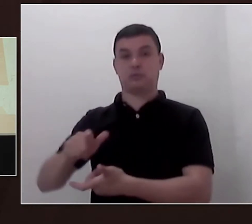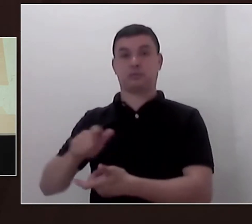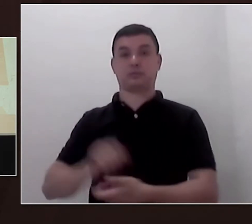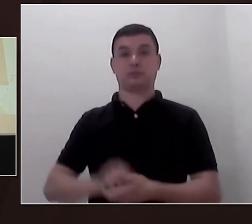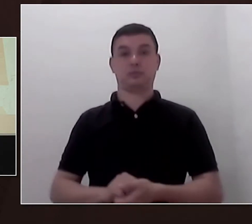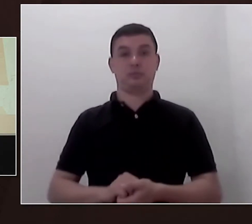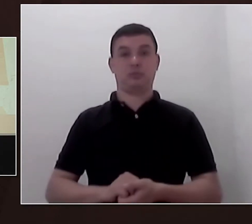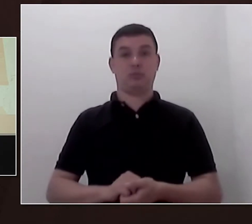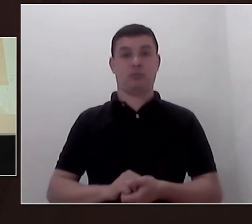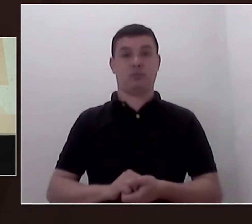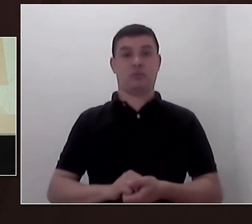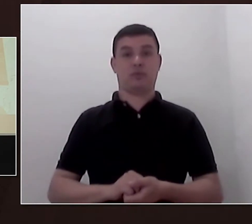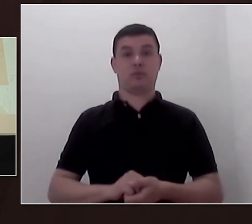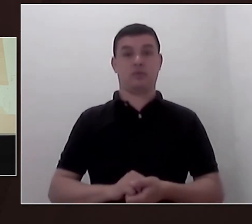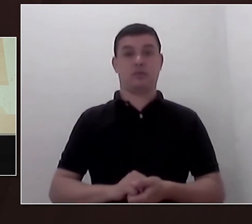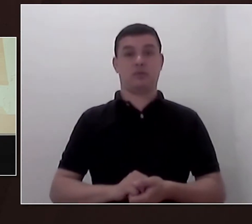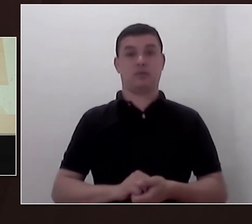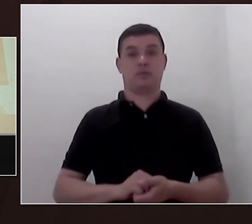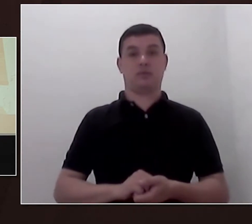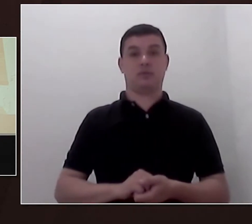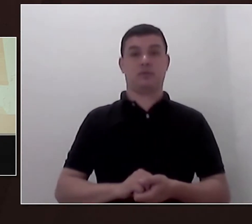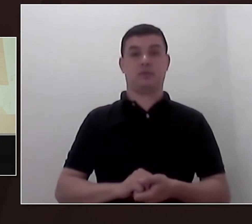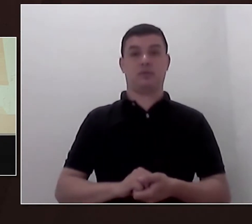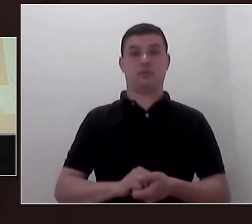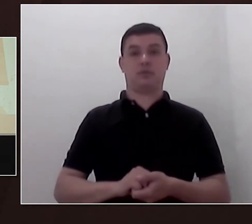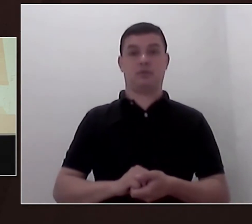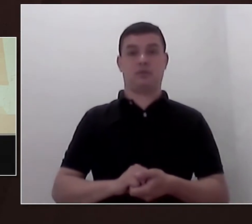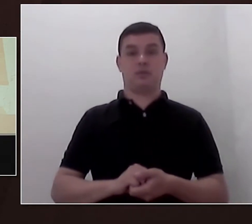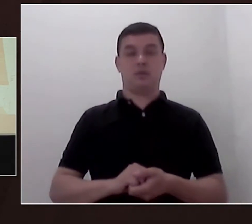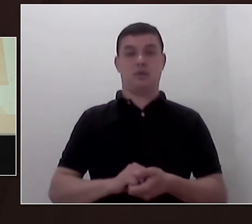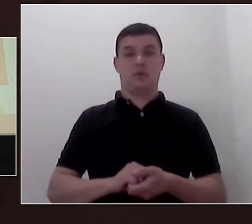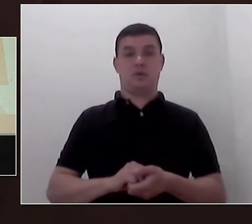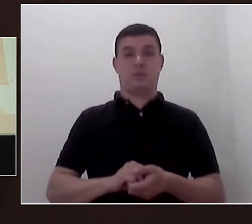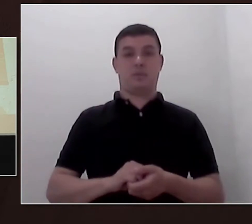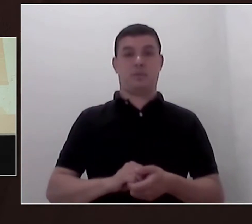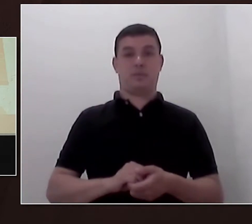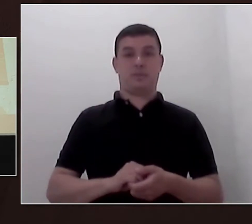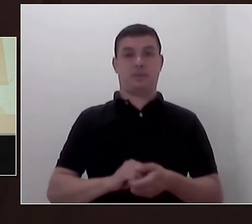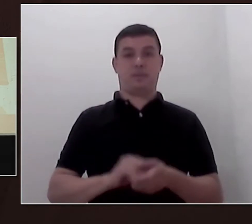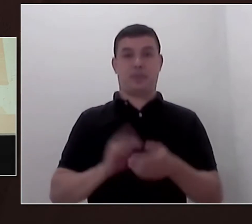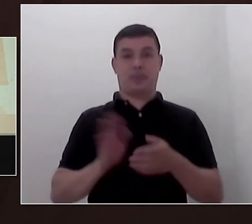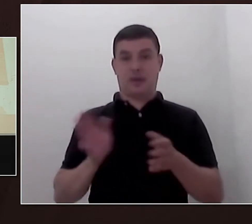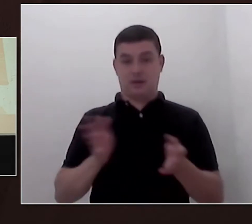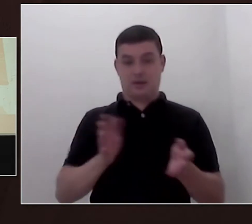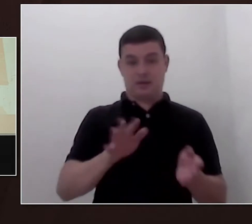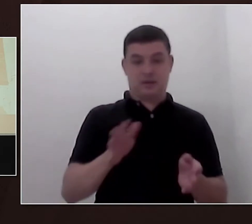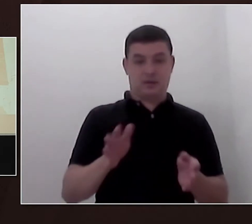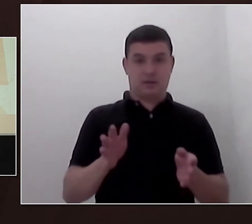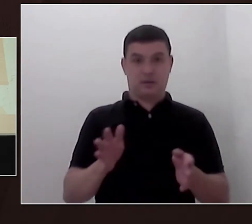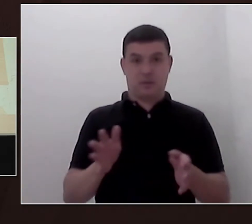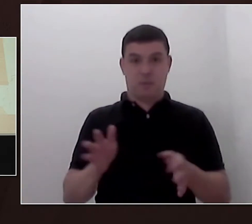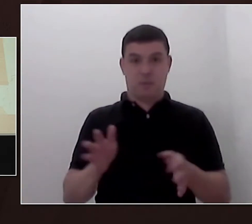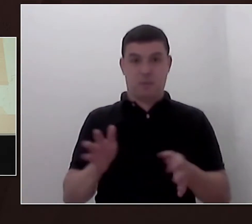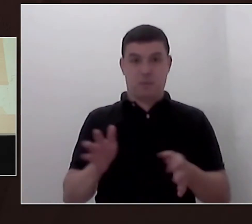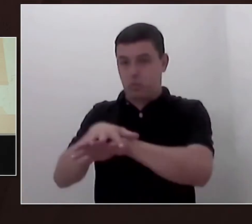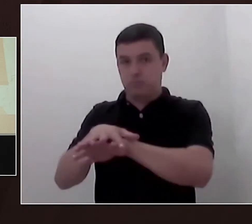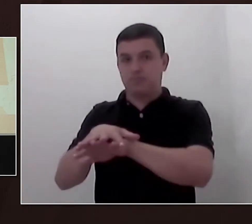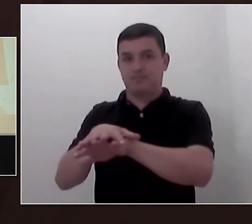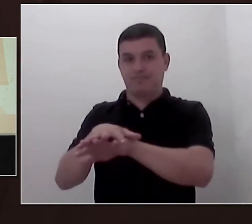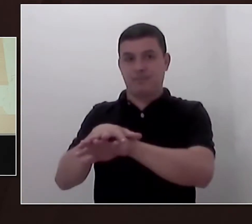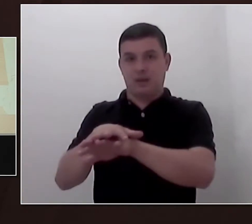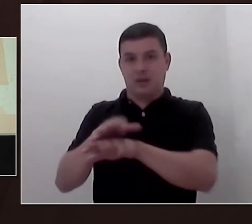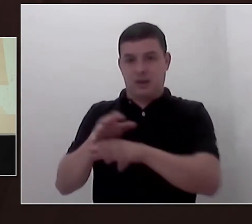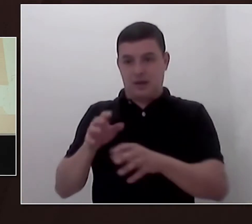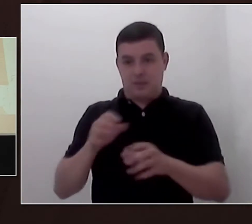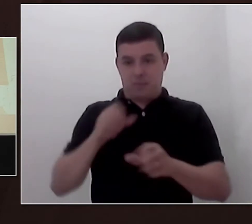velhos. Esse encaixar-se, irmãos, eu me refiro à hierarquia que foi apresentada